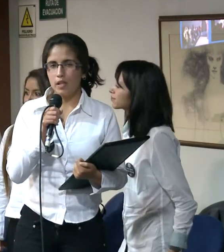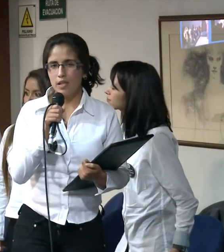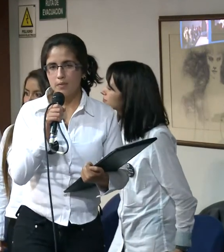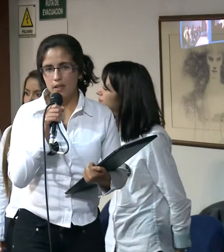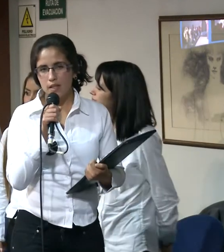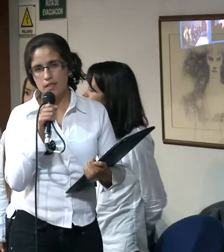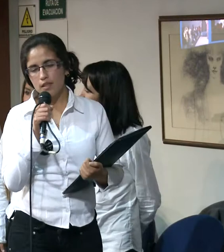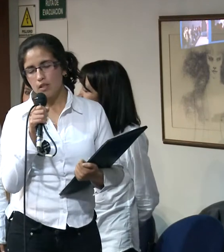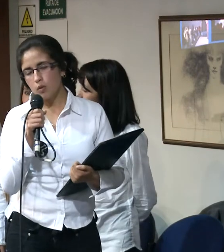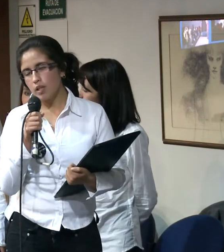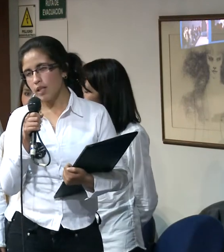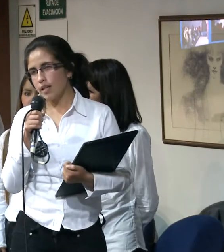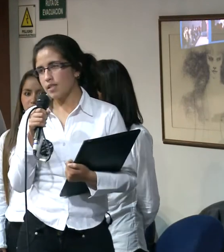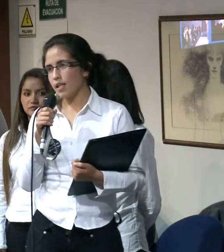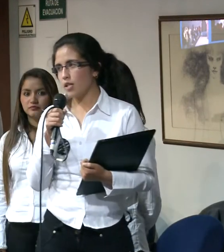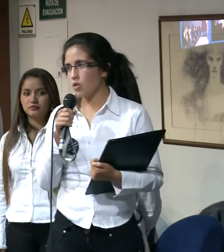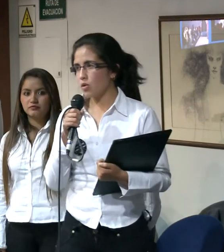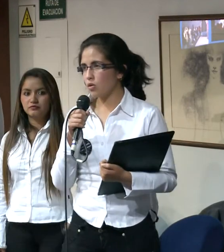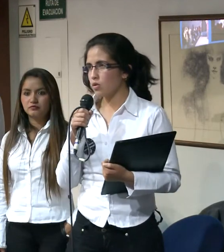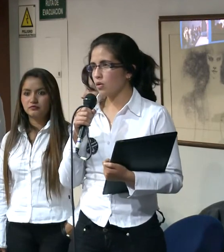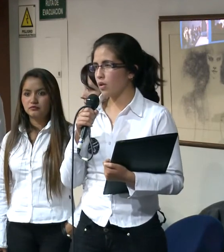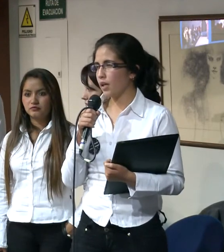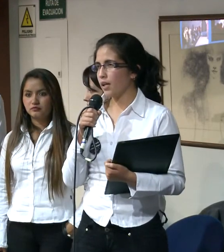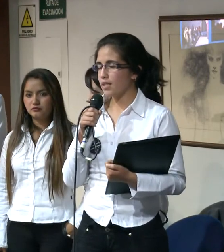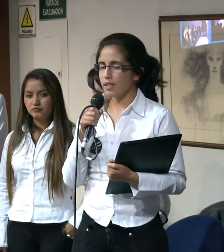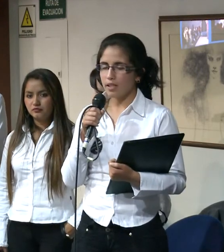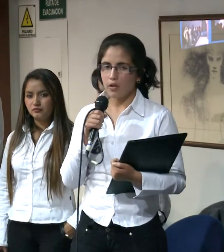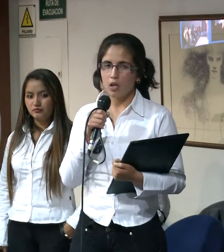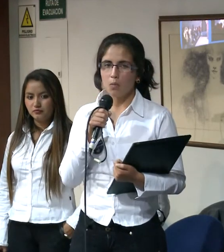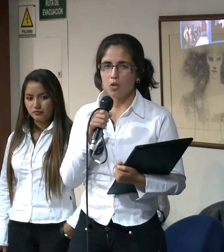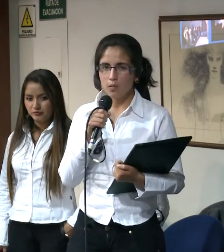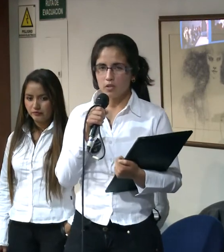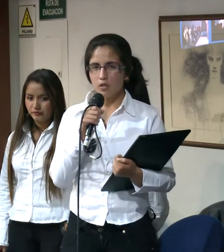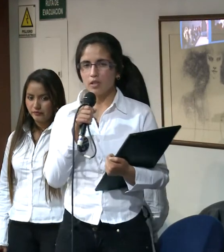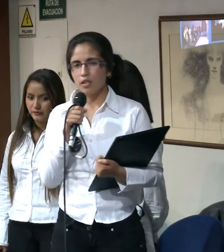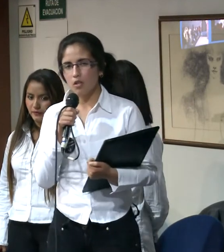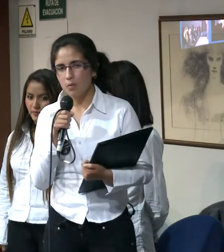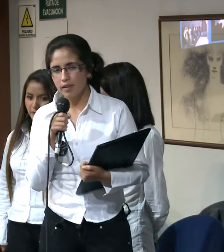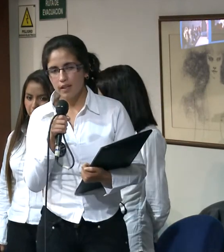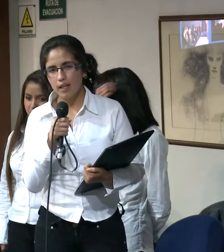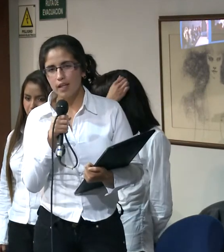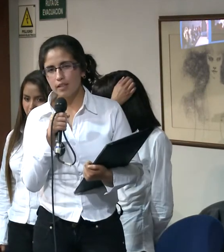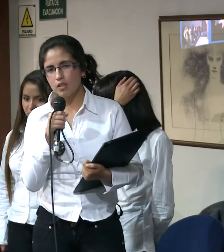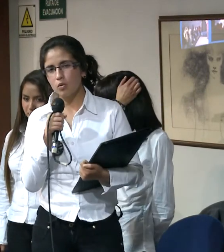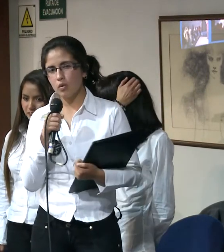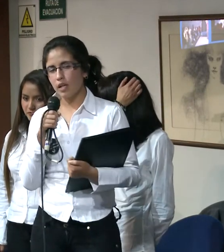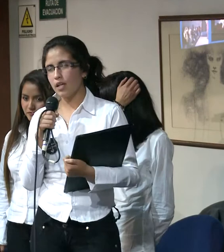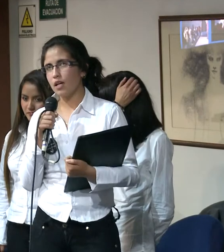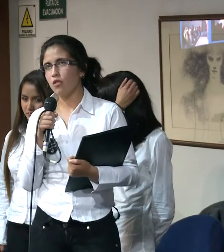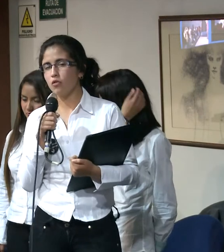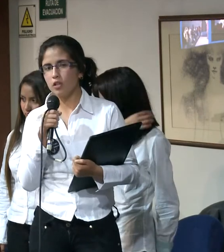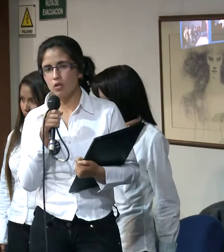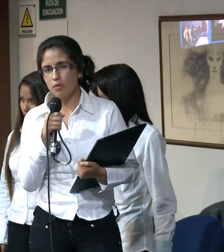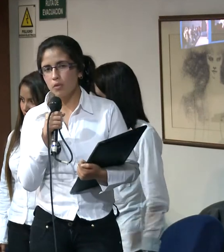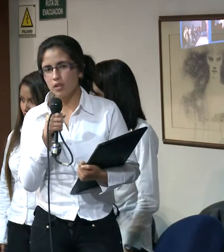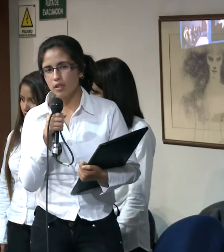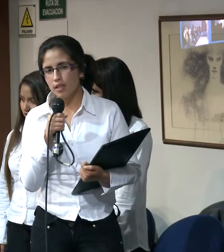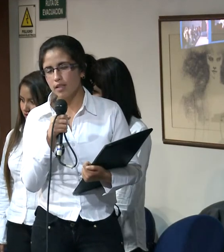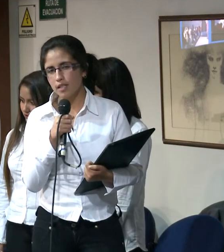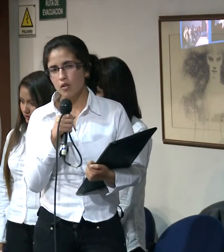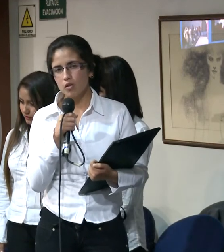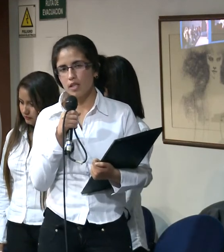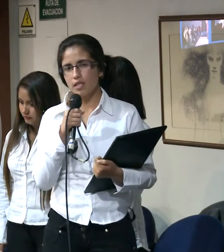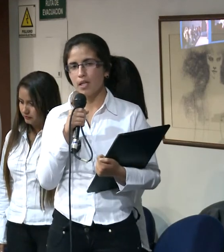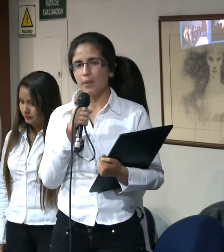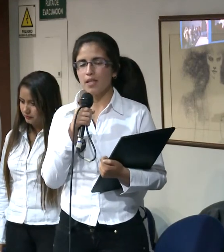Bueno, en las barreras actitudinales, ellos resaltaban, como lo mencioné anteriormente, que la actitud era un factor importante